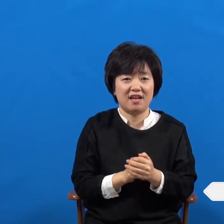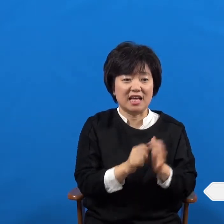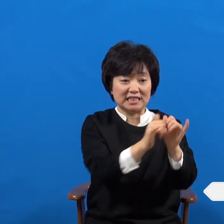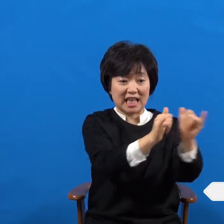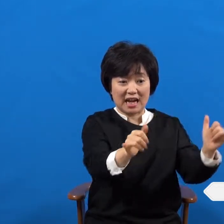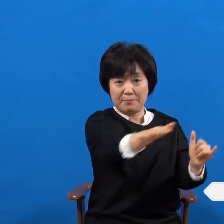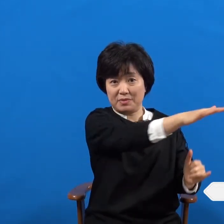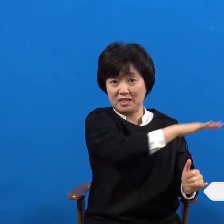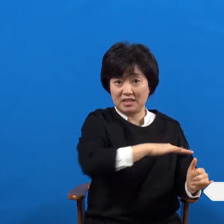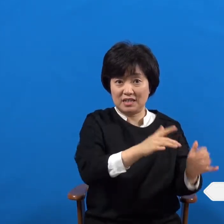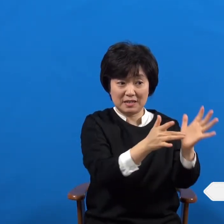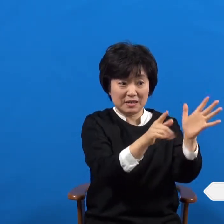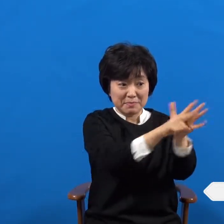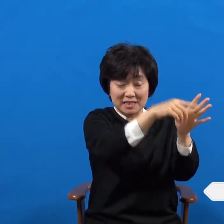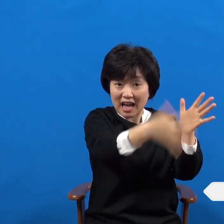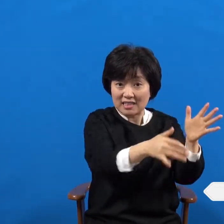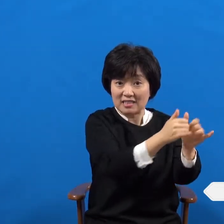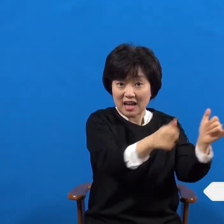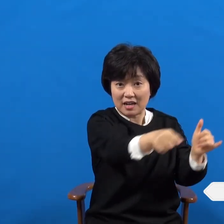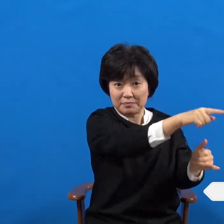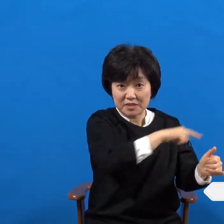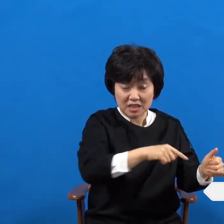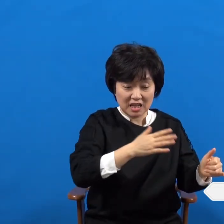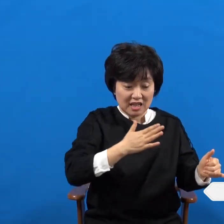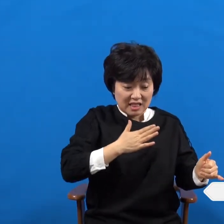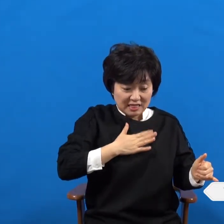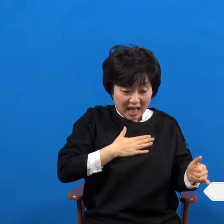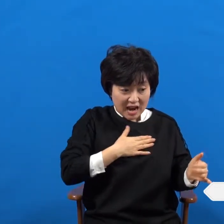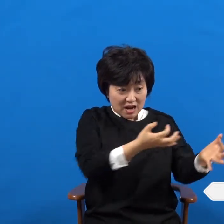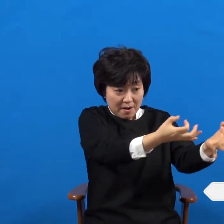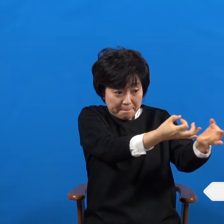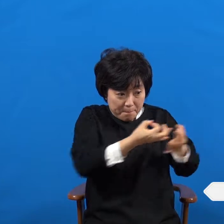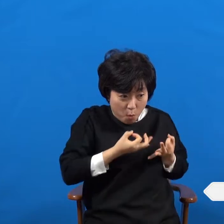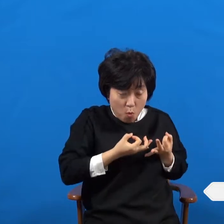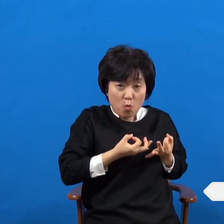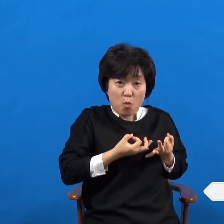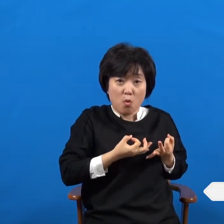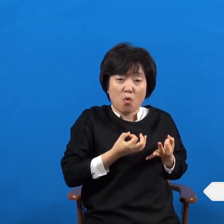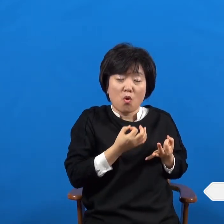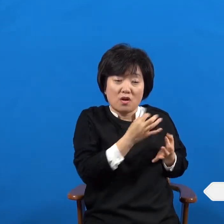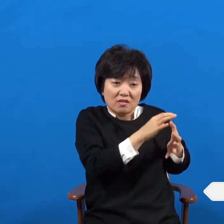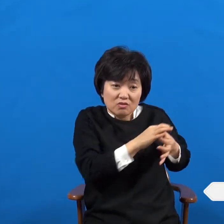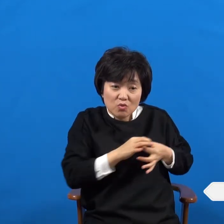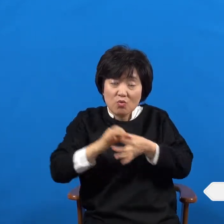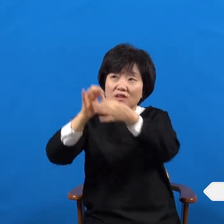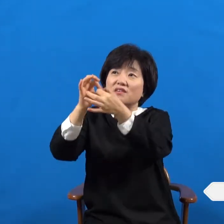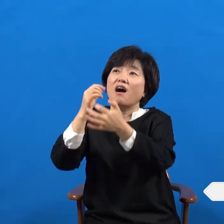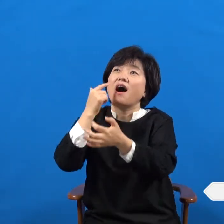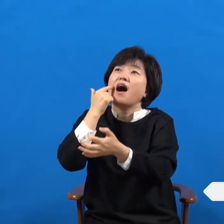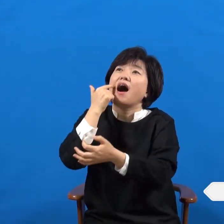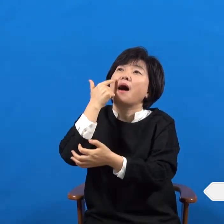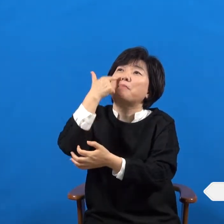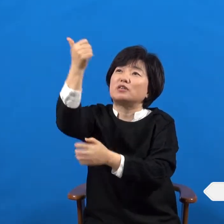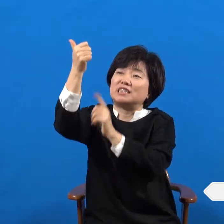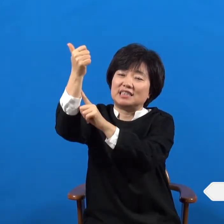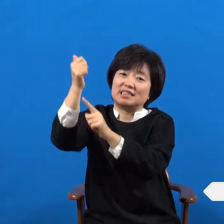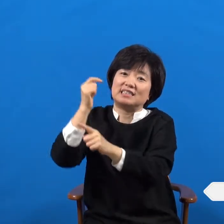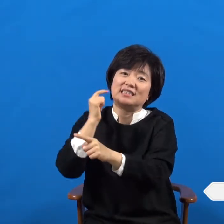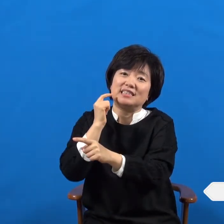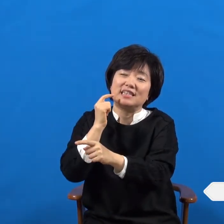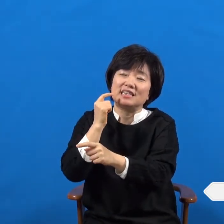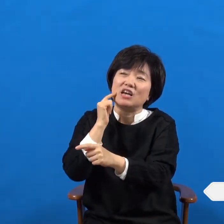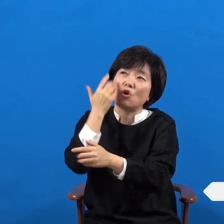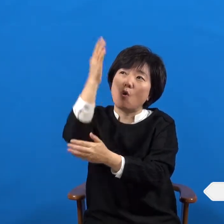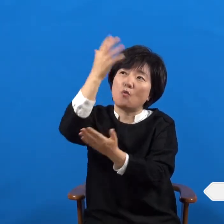사람들로 하여금 너희 빛을 보고 너희 아버지께서 영광을 받으시게 하라고, 그것이 주님을